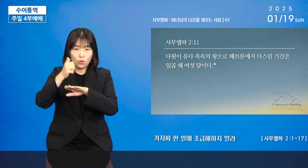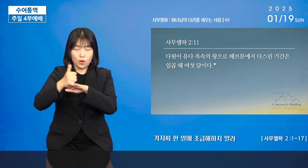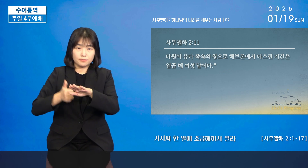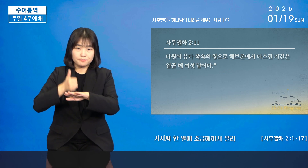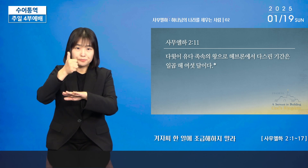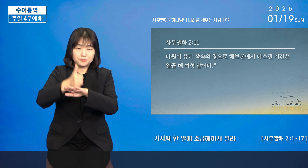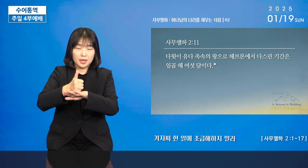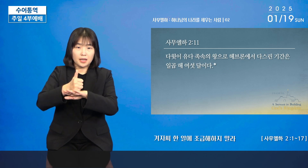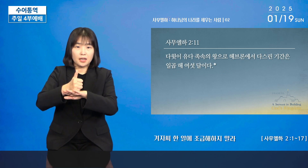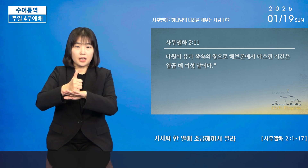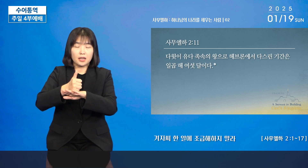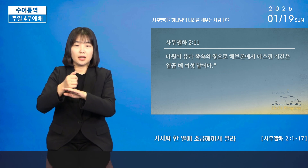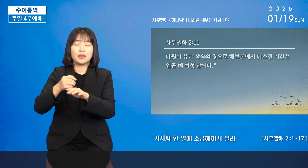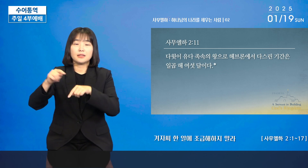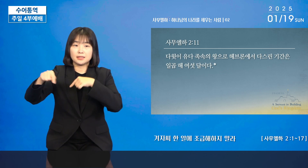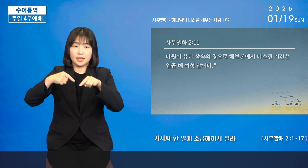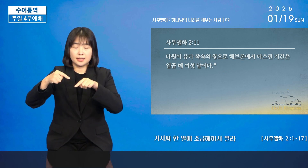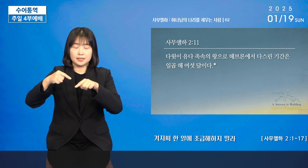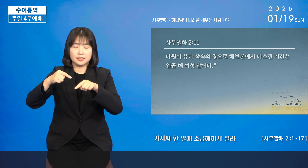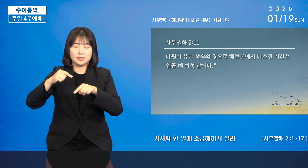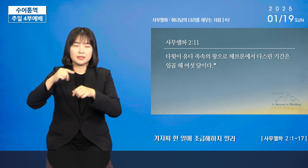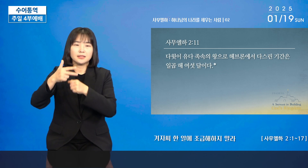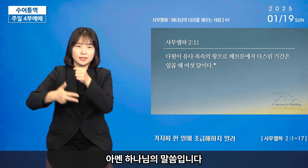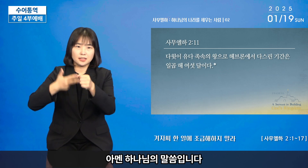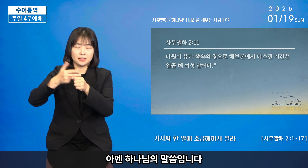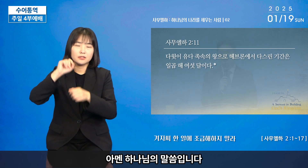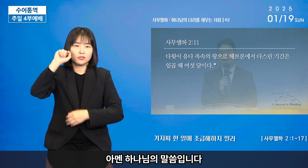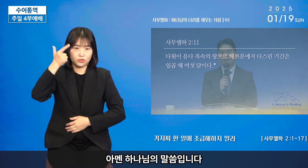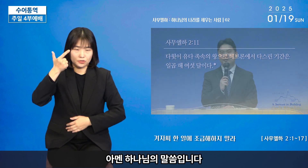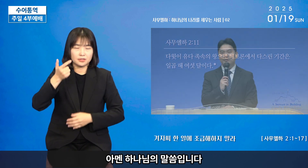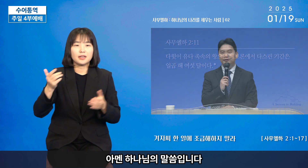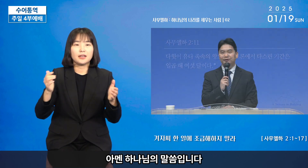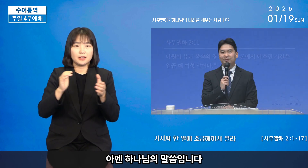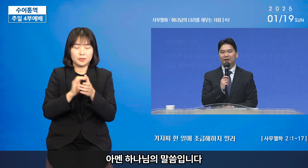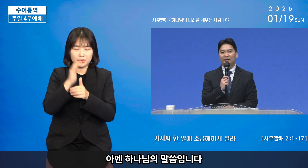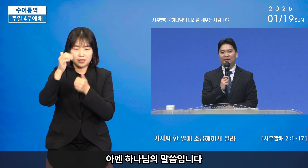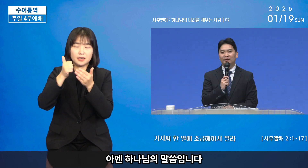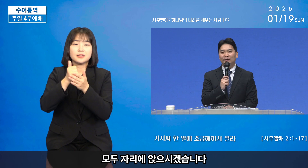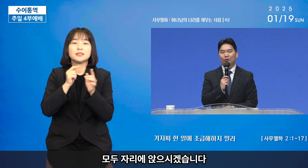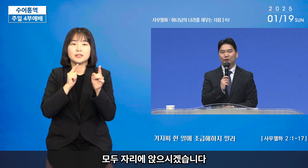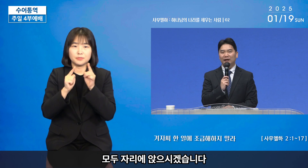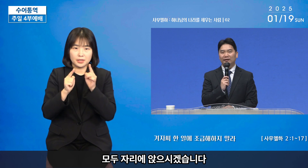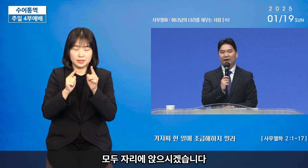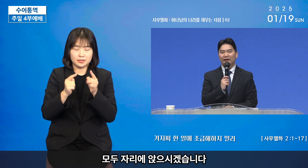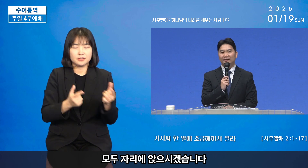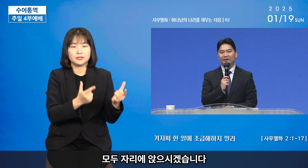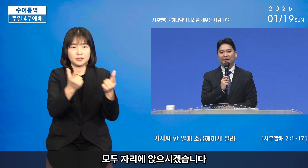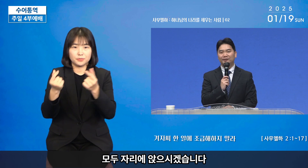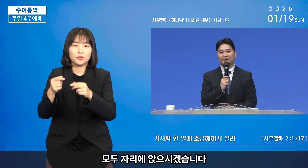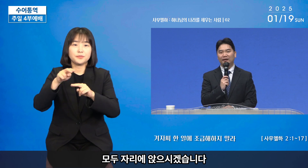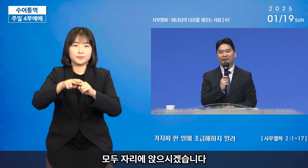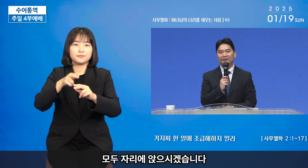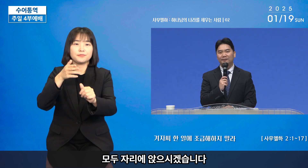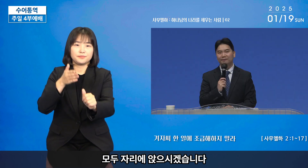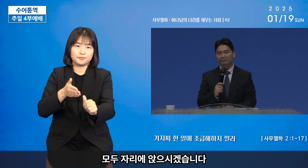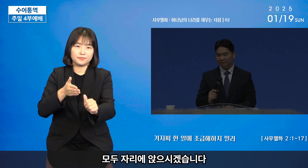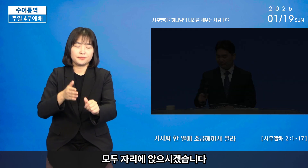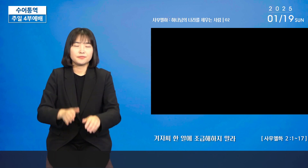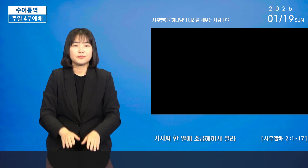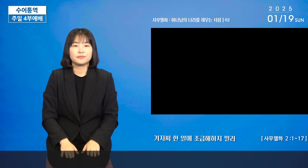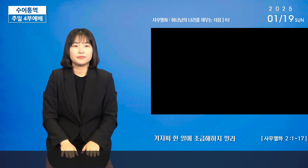다스린 기간은 7해 6달이다. 아멘. 하나님의 말씀입니다. 모두 자리에 앉으시겠습니다.